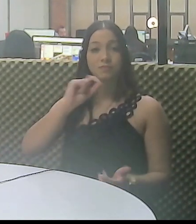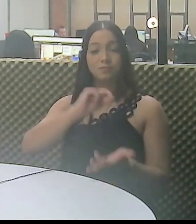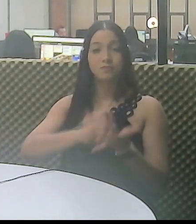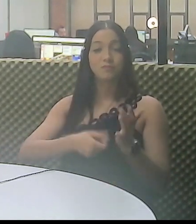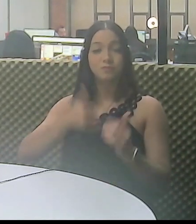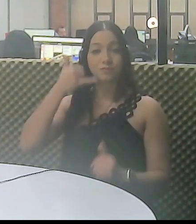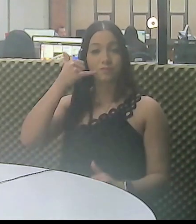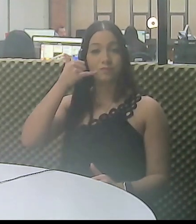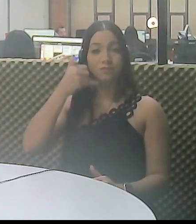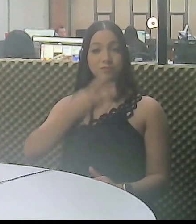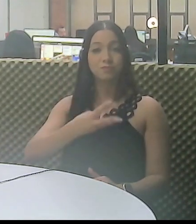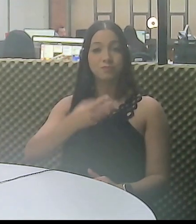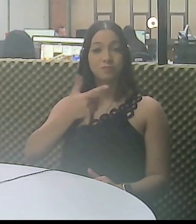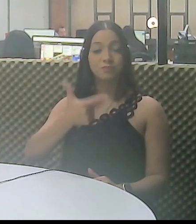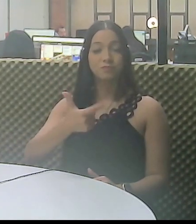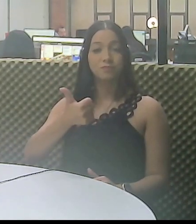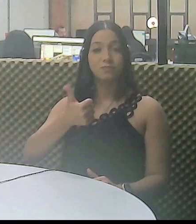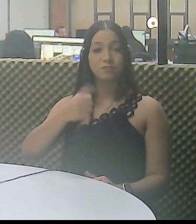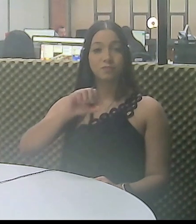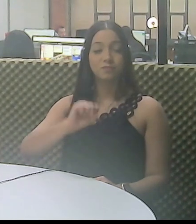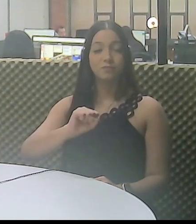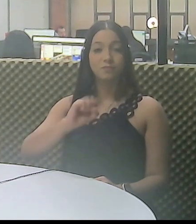pelo telefone